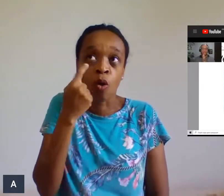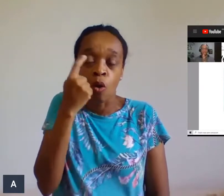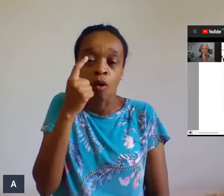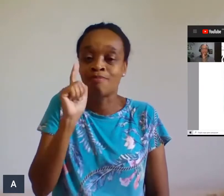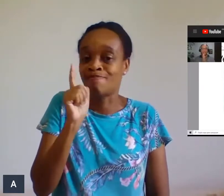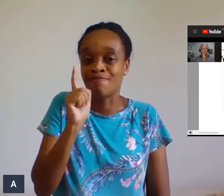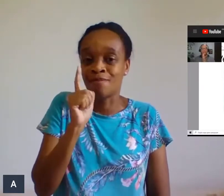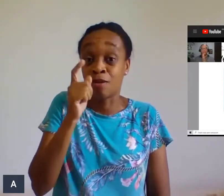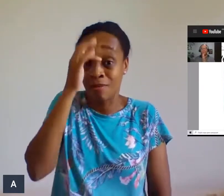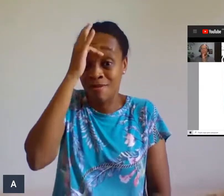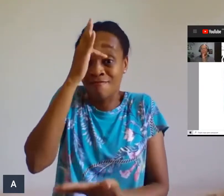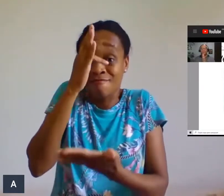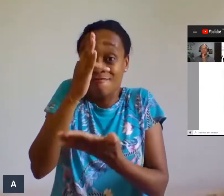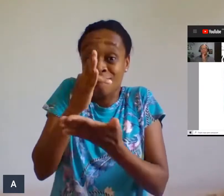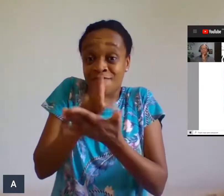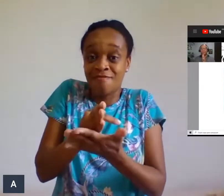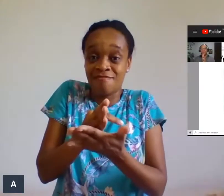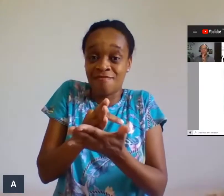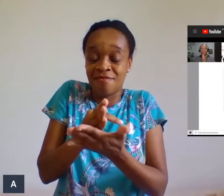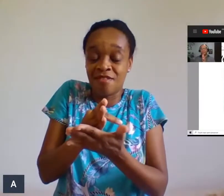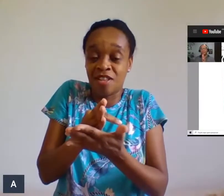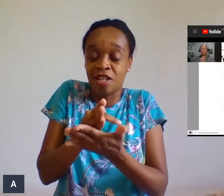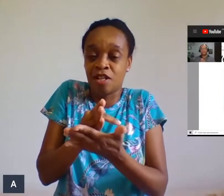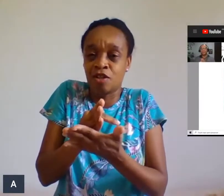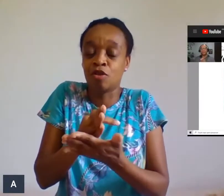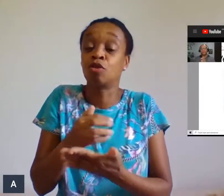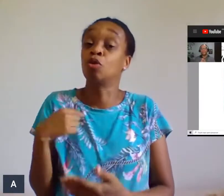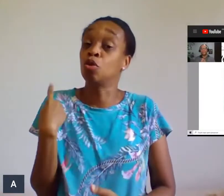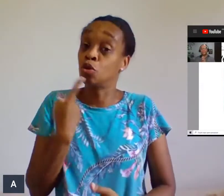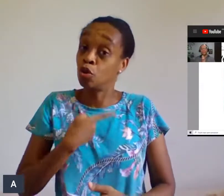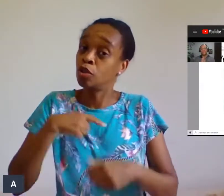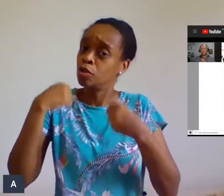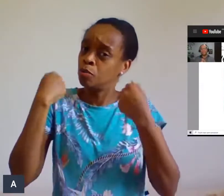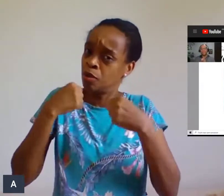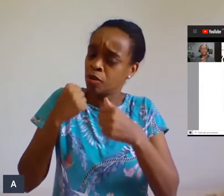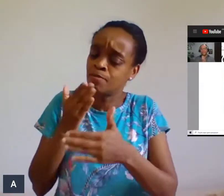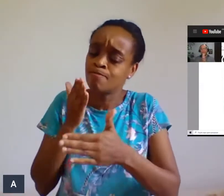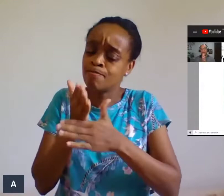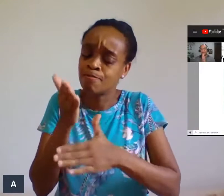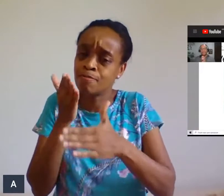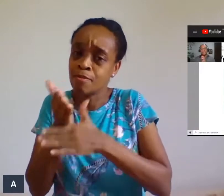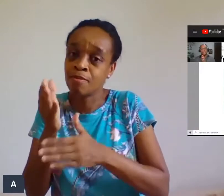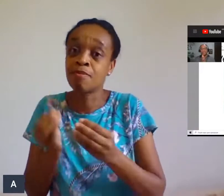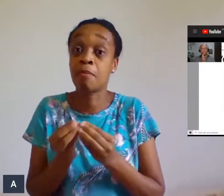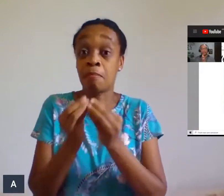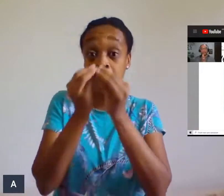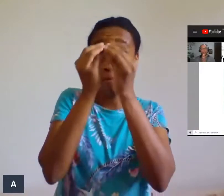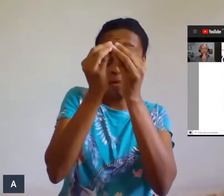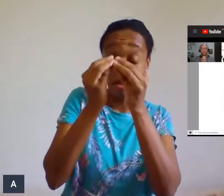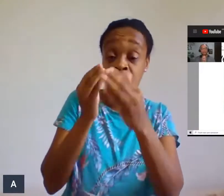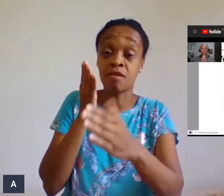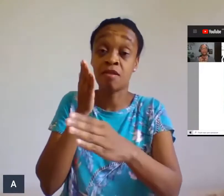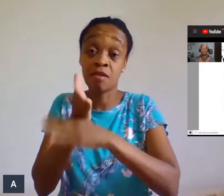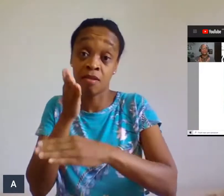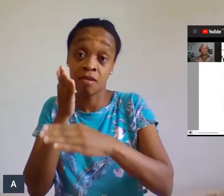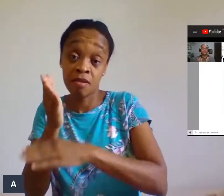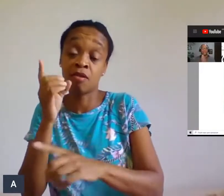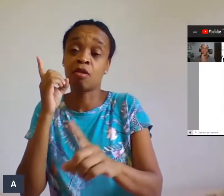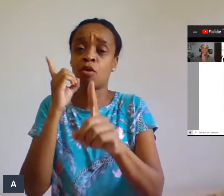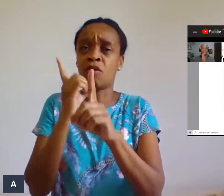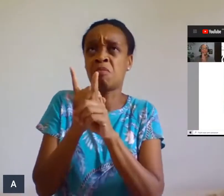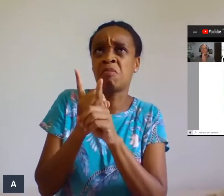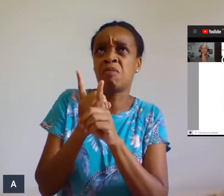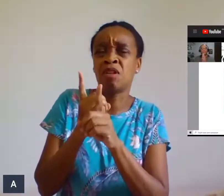fé. Não adianta participarmos do encontro e da Santa Missa ainda com os olhos